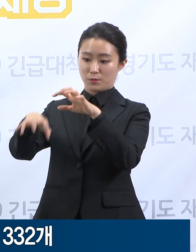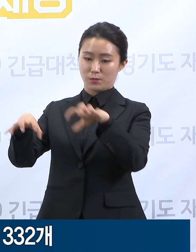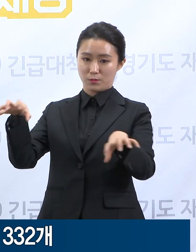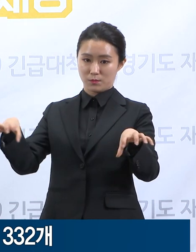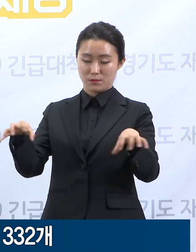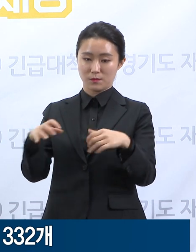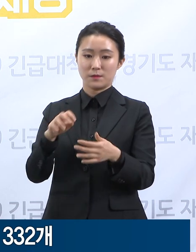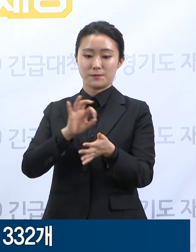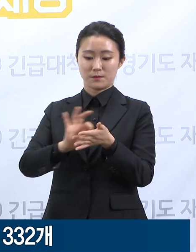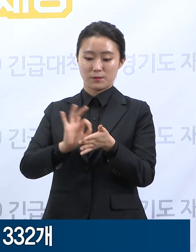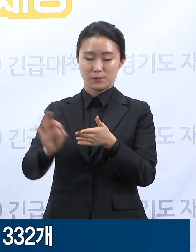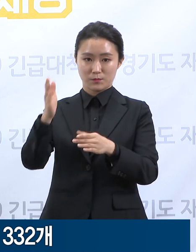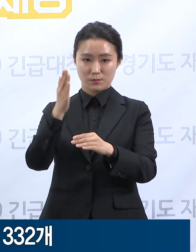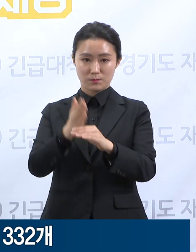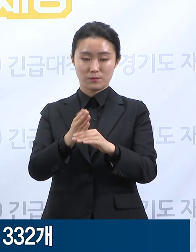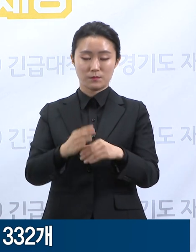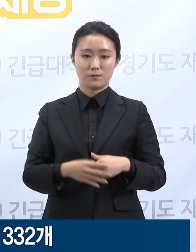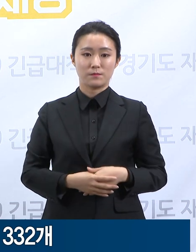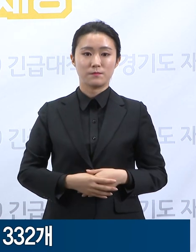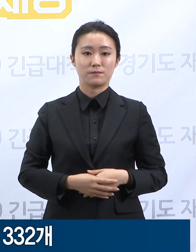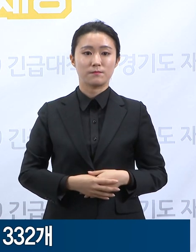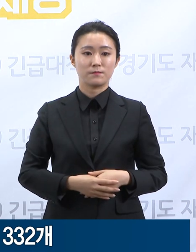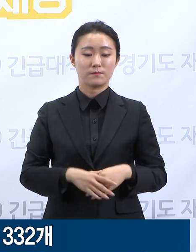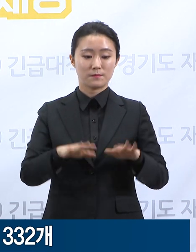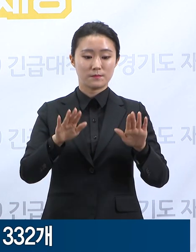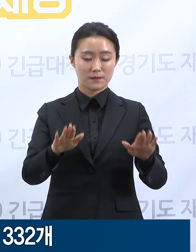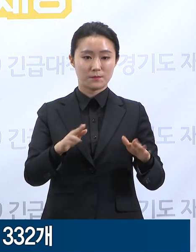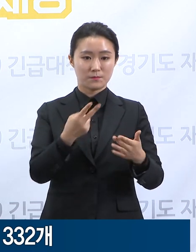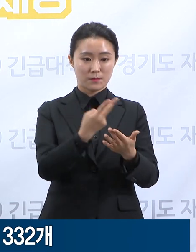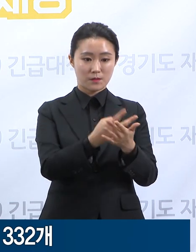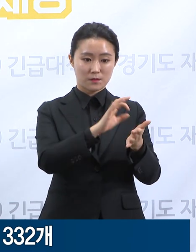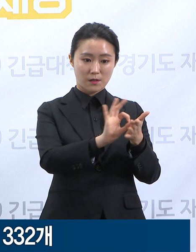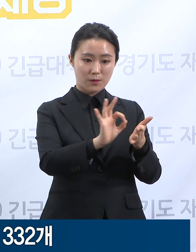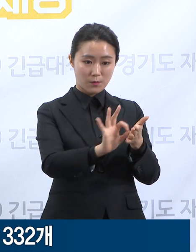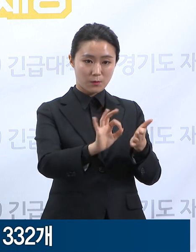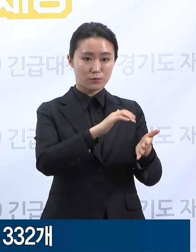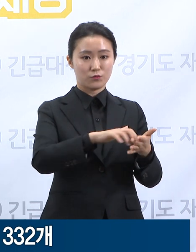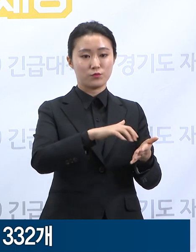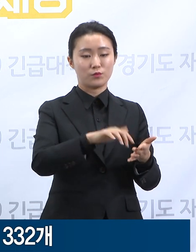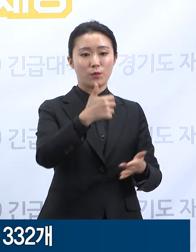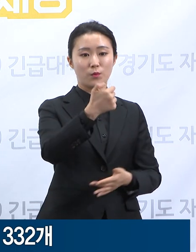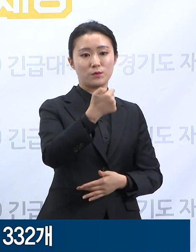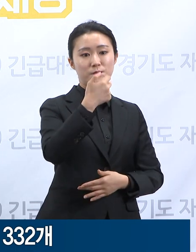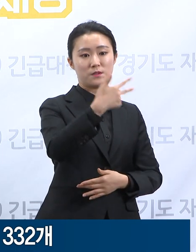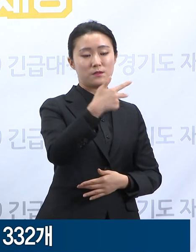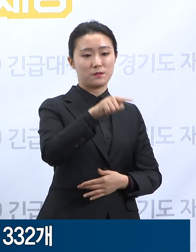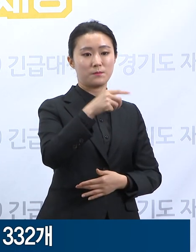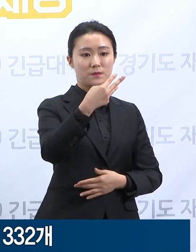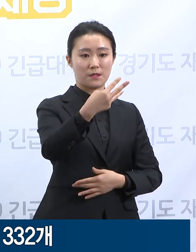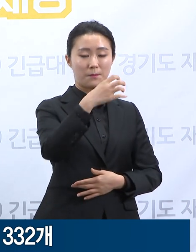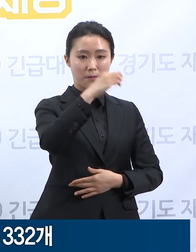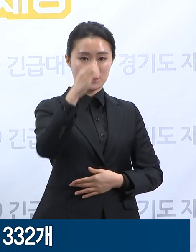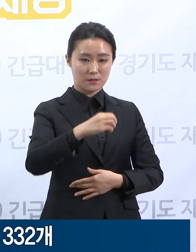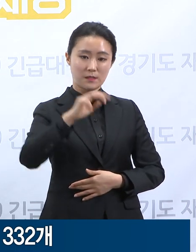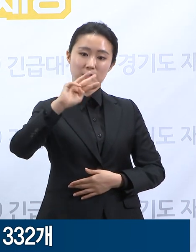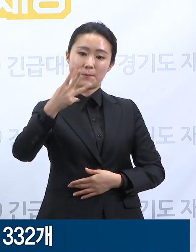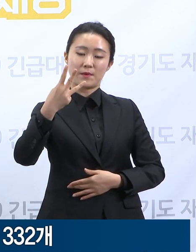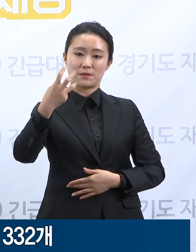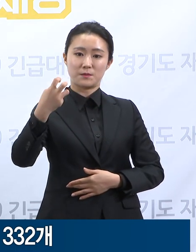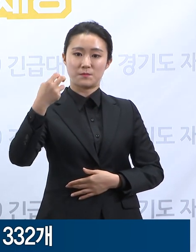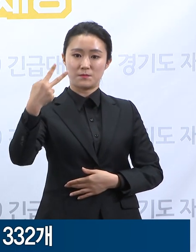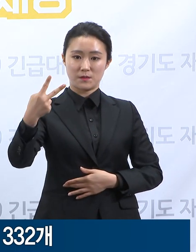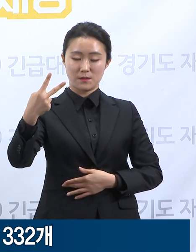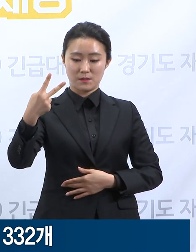확진자 치료병상을 확보하고 있으며, 현재 사용 중인 병상은 57.4%인 332병상입니다.